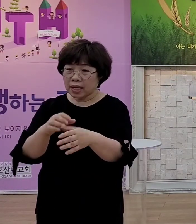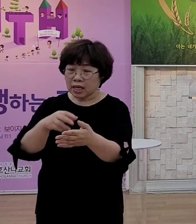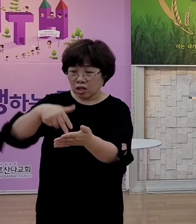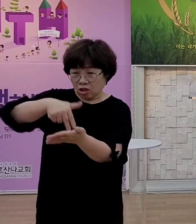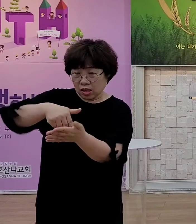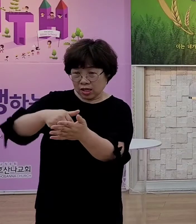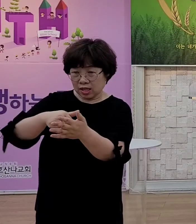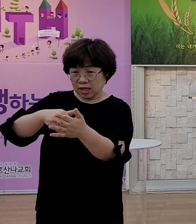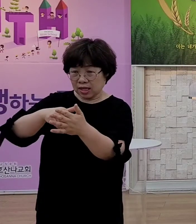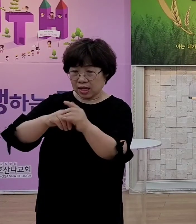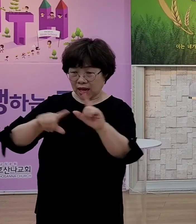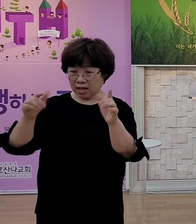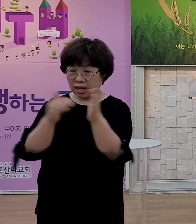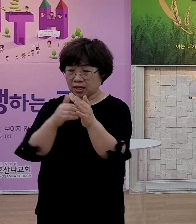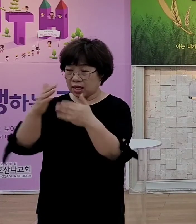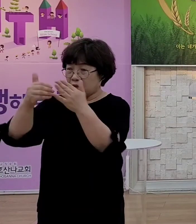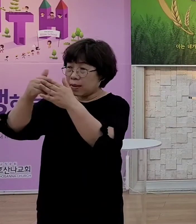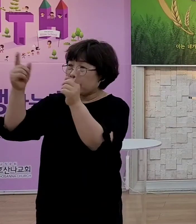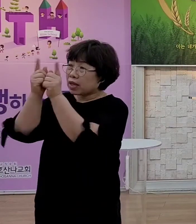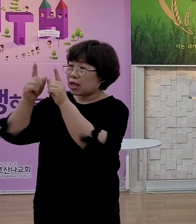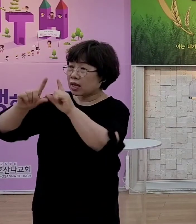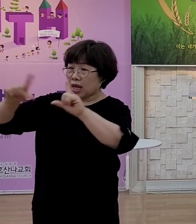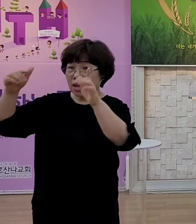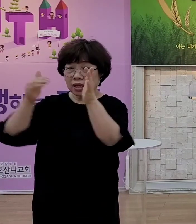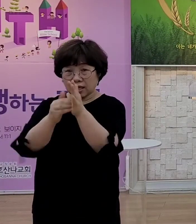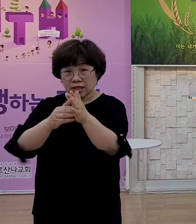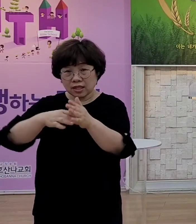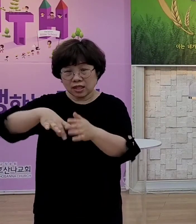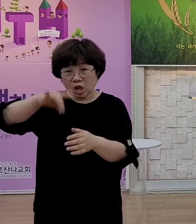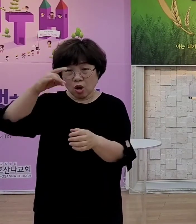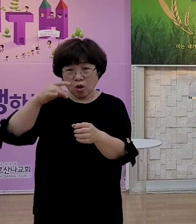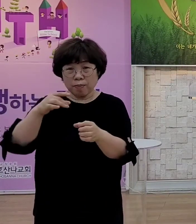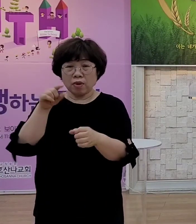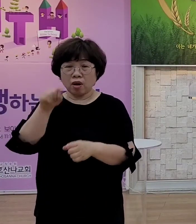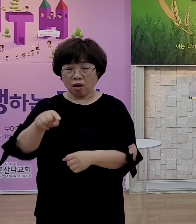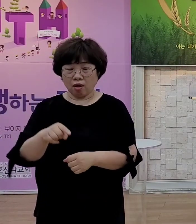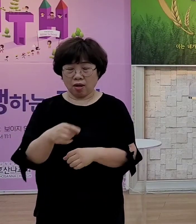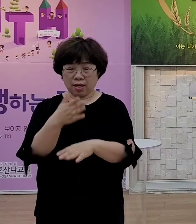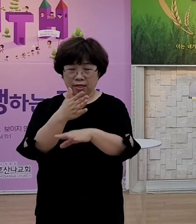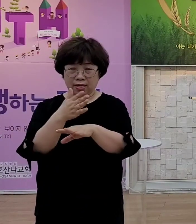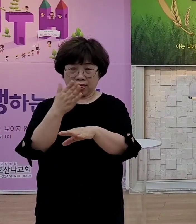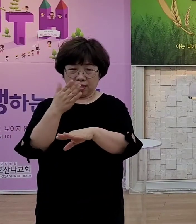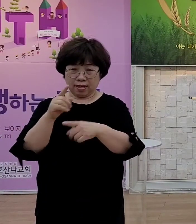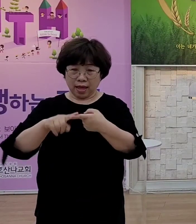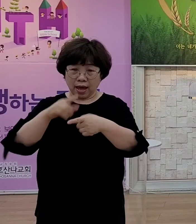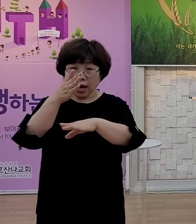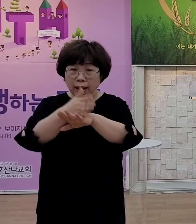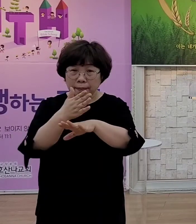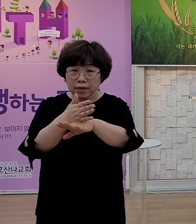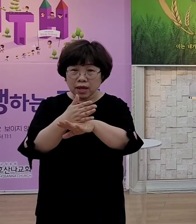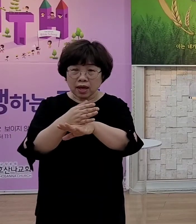날까지 이 처음 것 그리고 감사 이